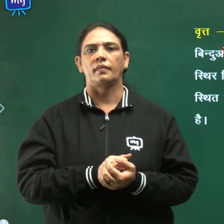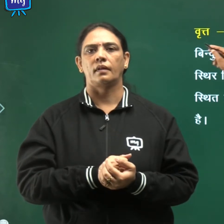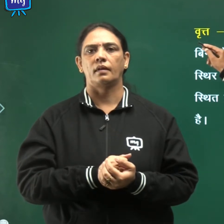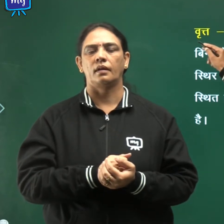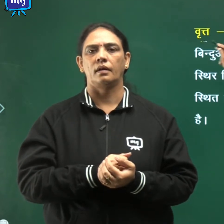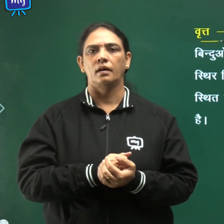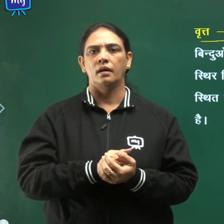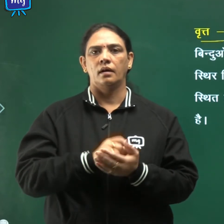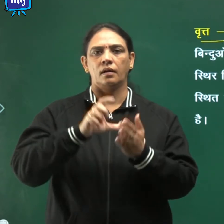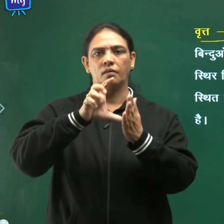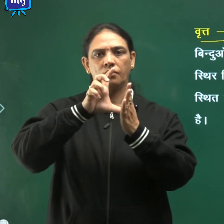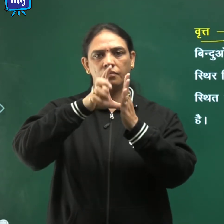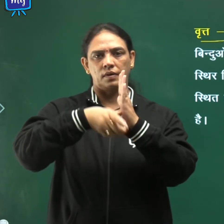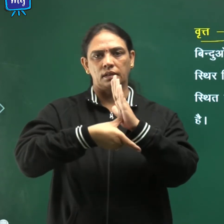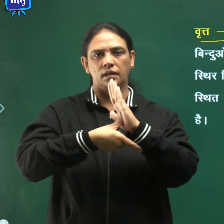व्रत